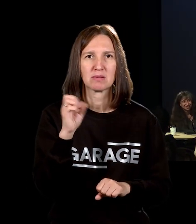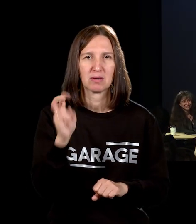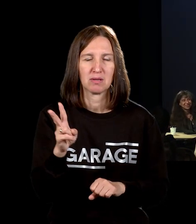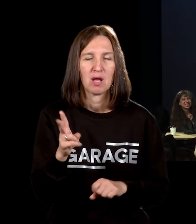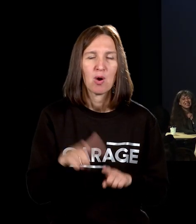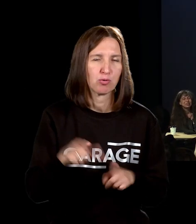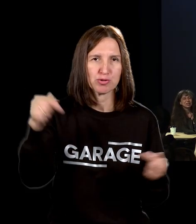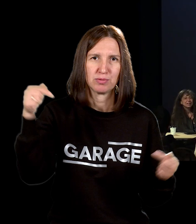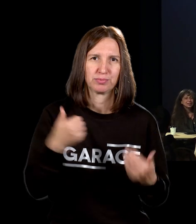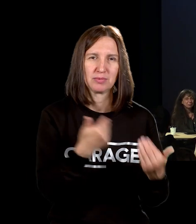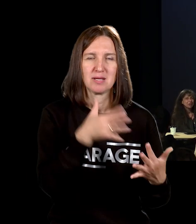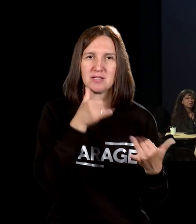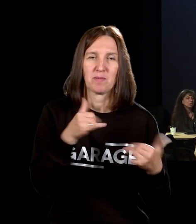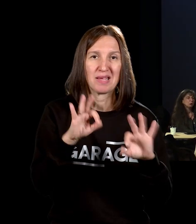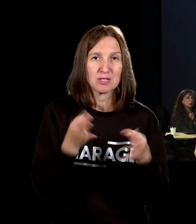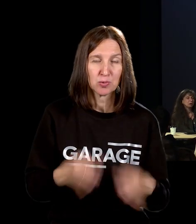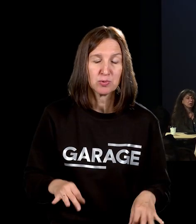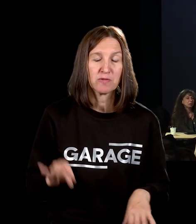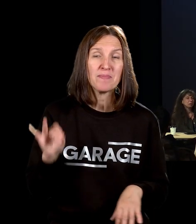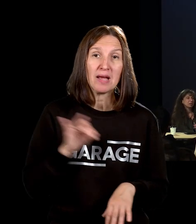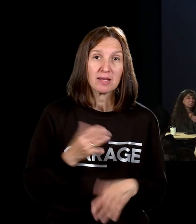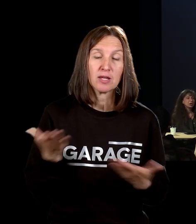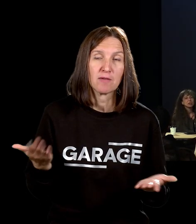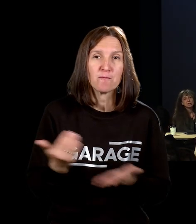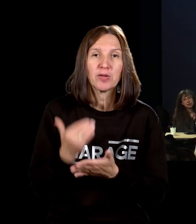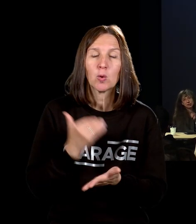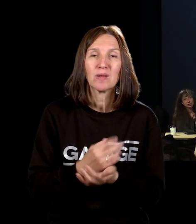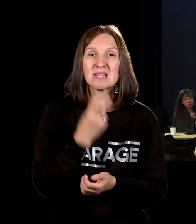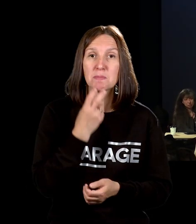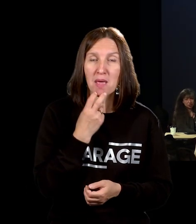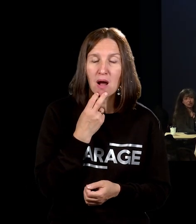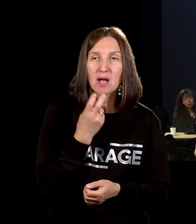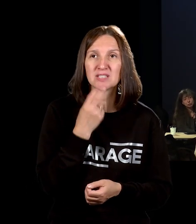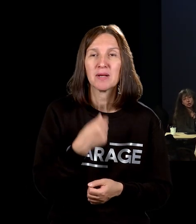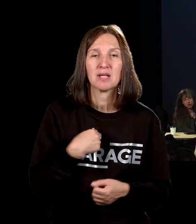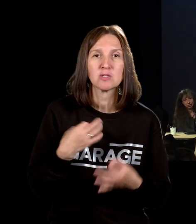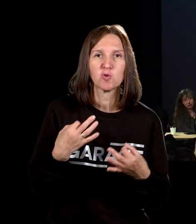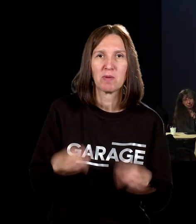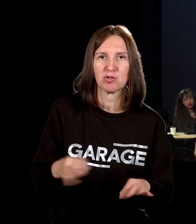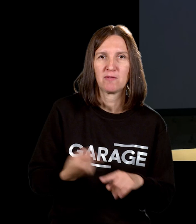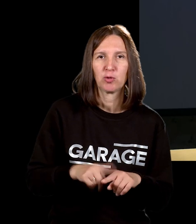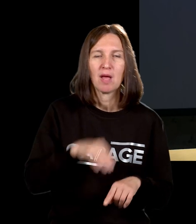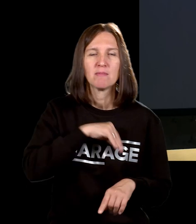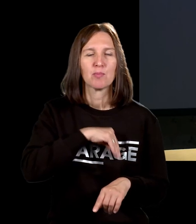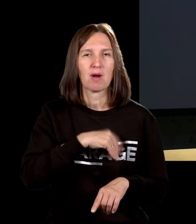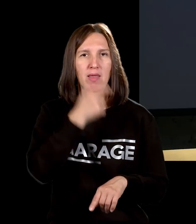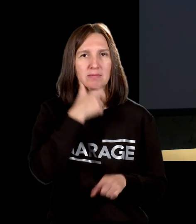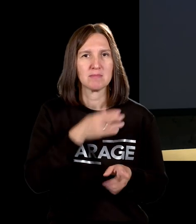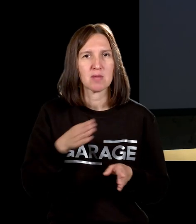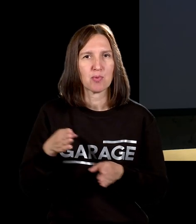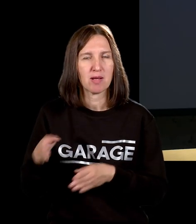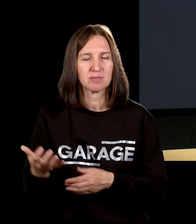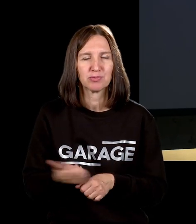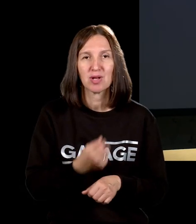современного искусства. Вот. И смех – это то, что это как бы освобождает нас от этой моральной манипуляции. Наверное. Потому что смех,